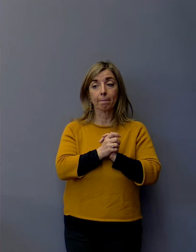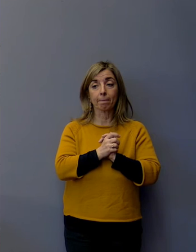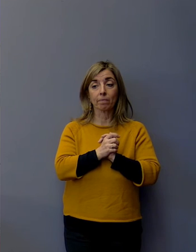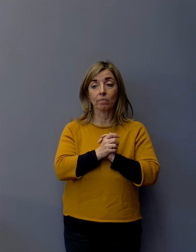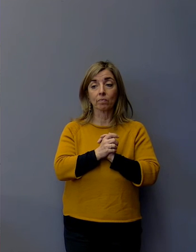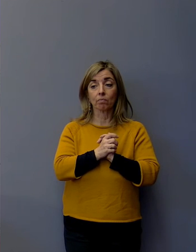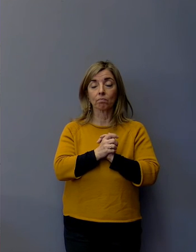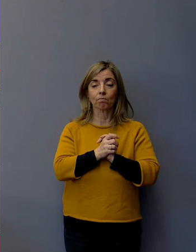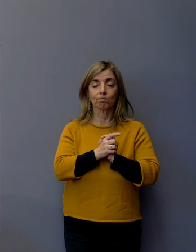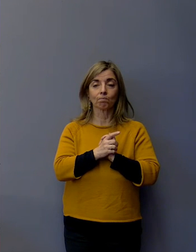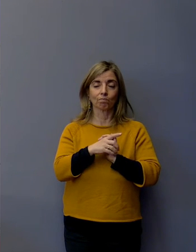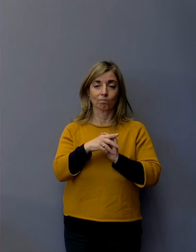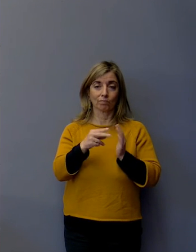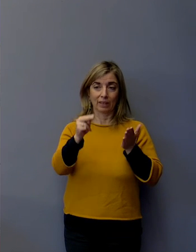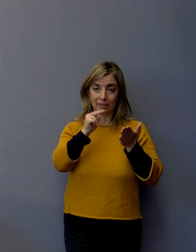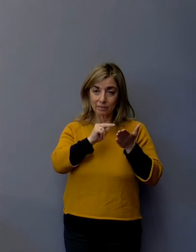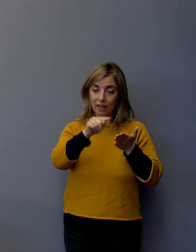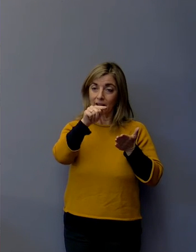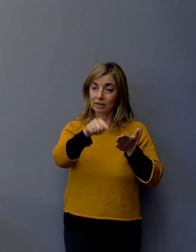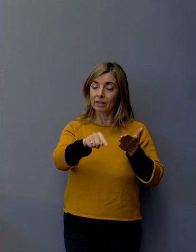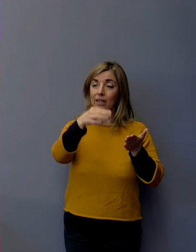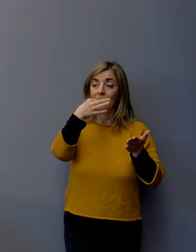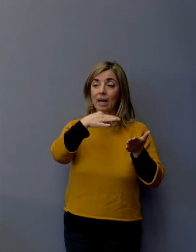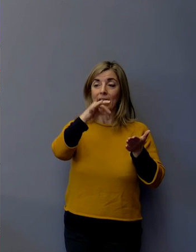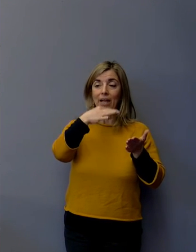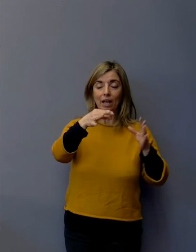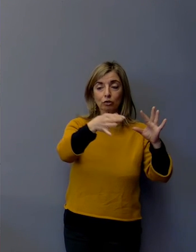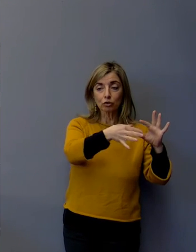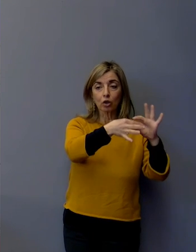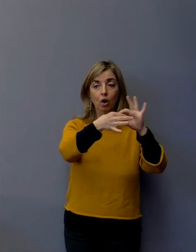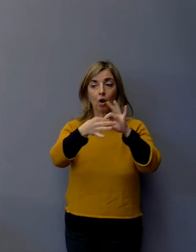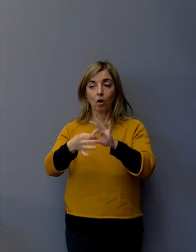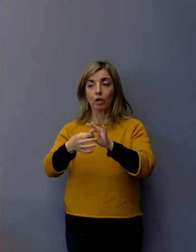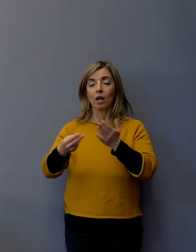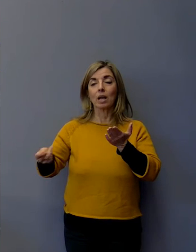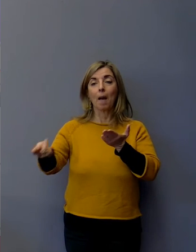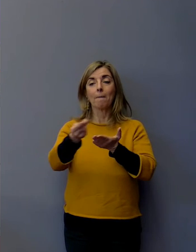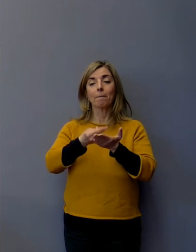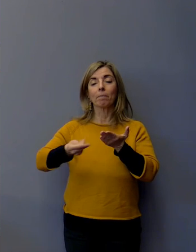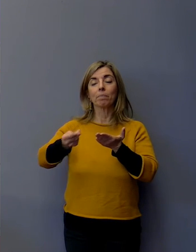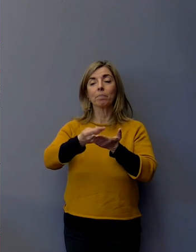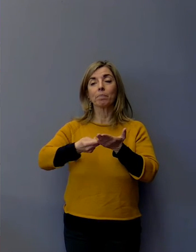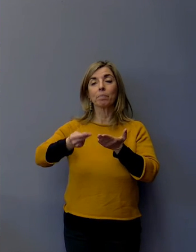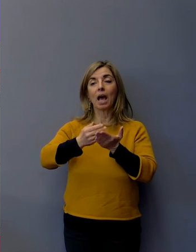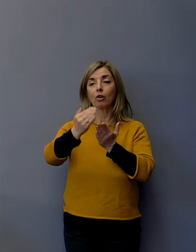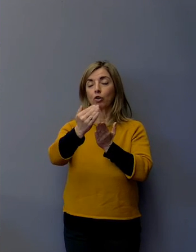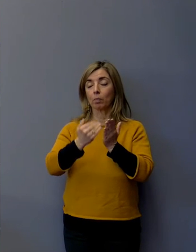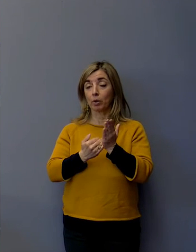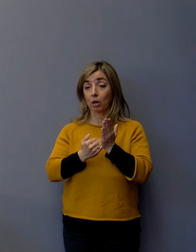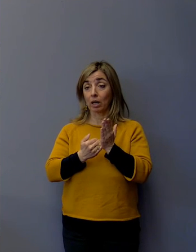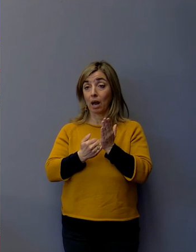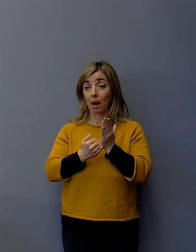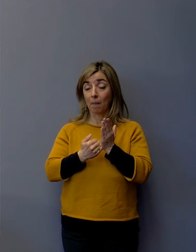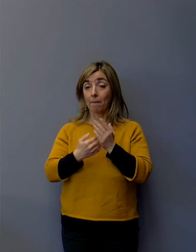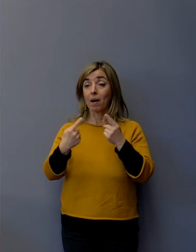evidenziare che la relazione richiama quanto ha previsto nel piano di programma relativamente ai